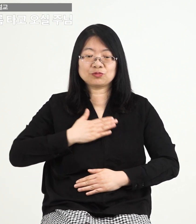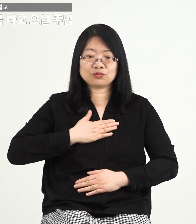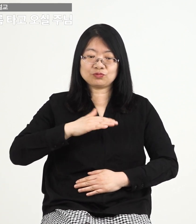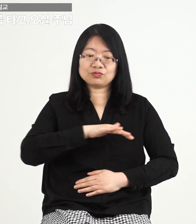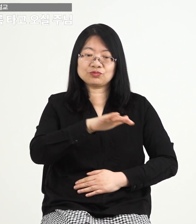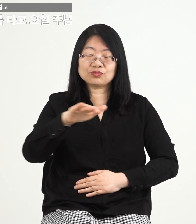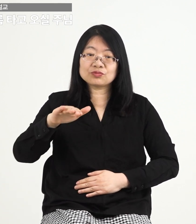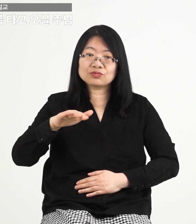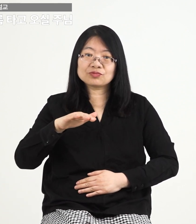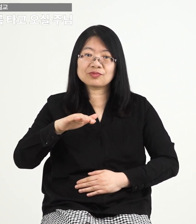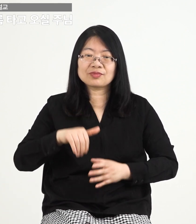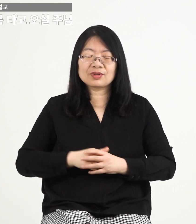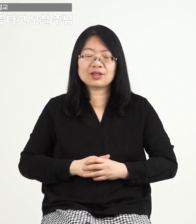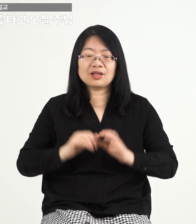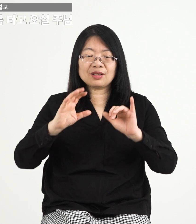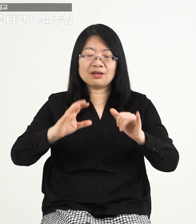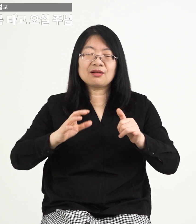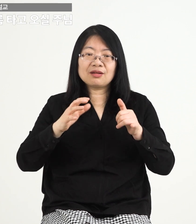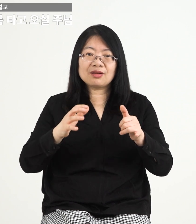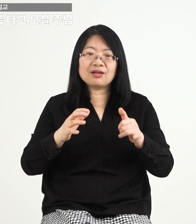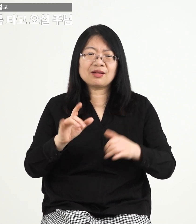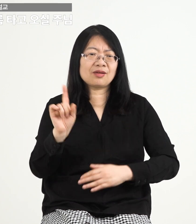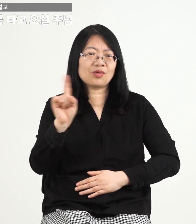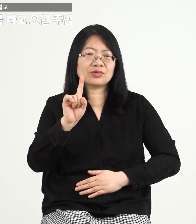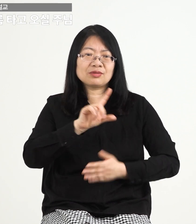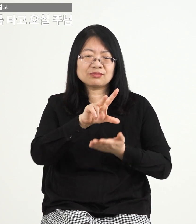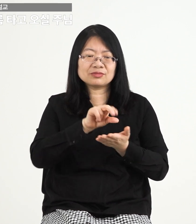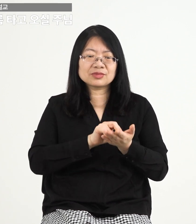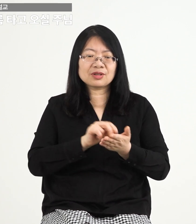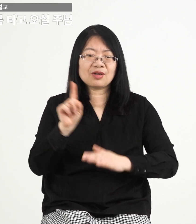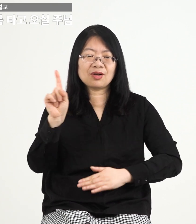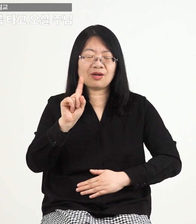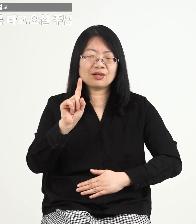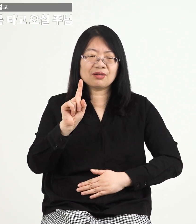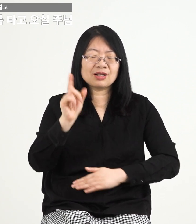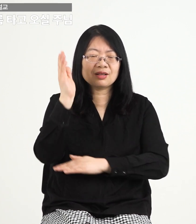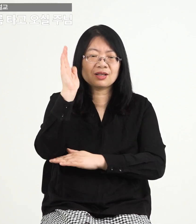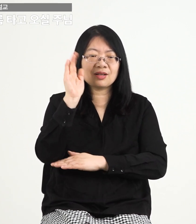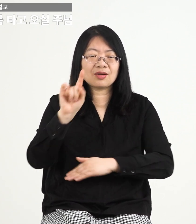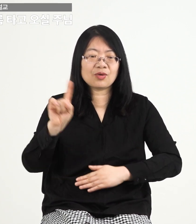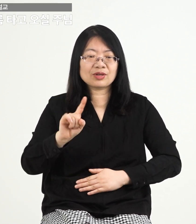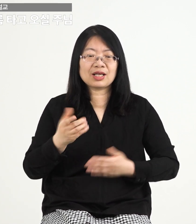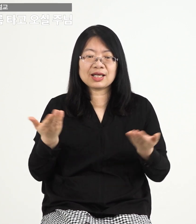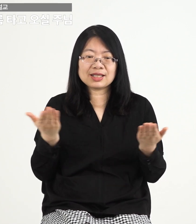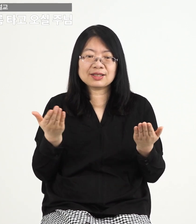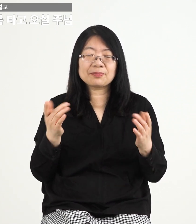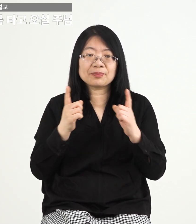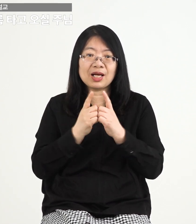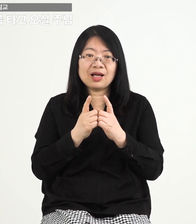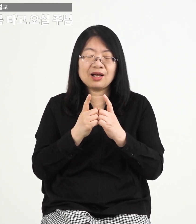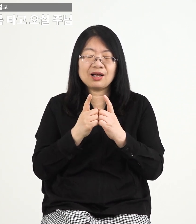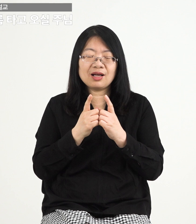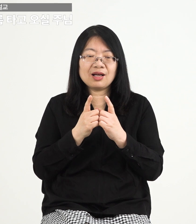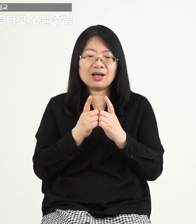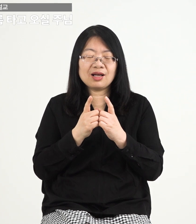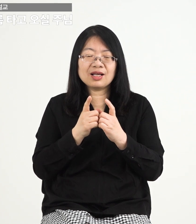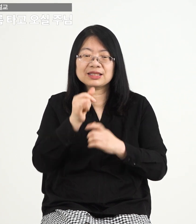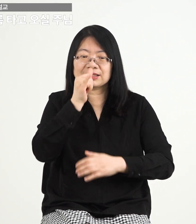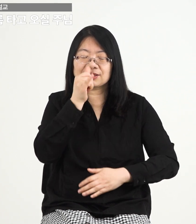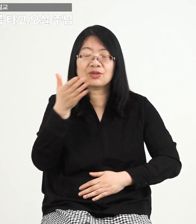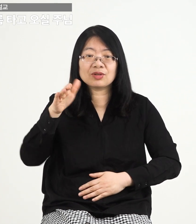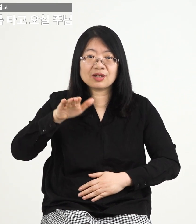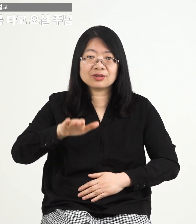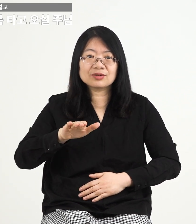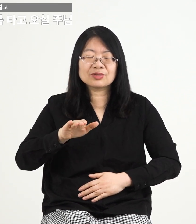우리는 세상에 어떤 문제, 어떤 사연, 어떤 일들 앞에 마주하고 있다